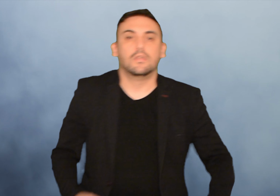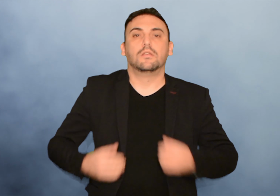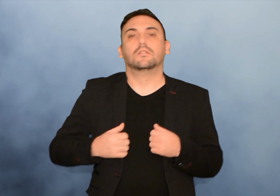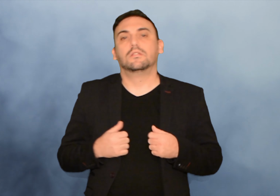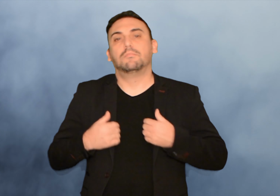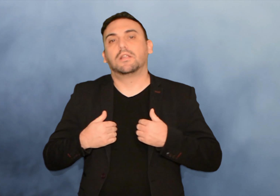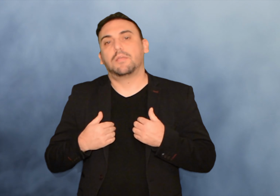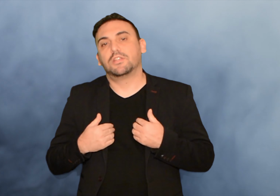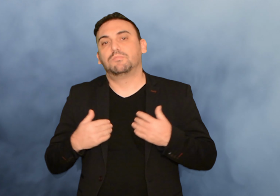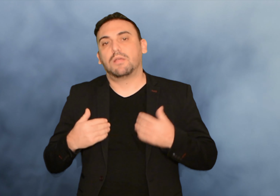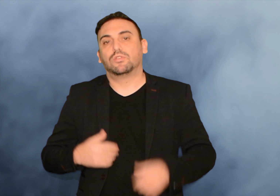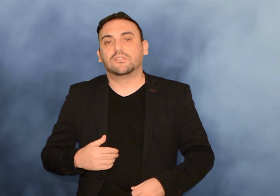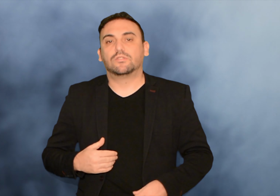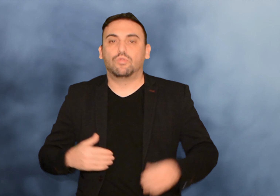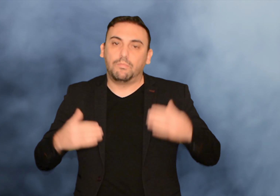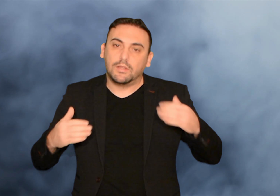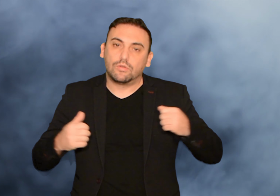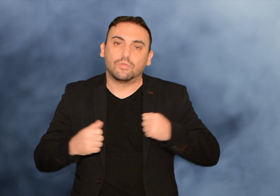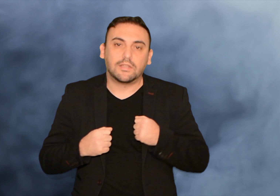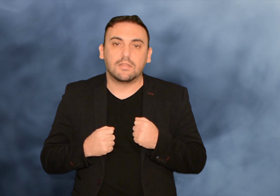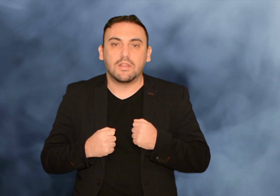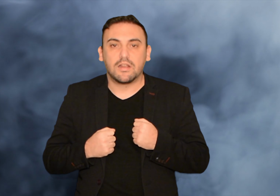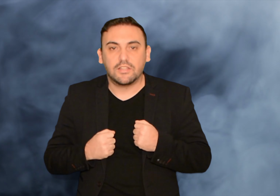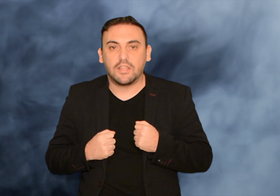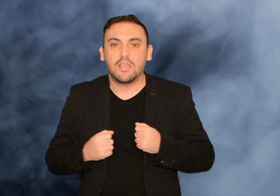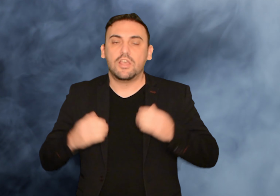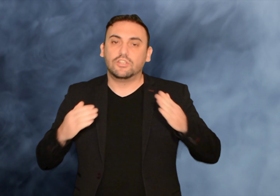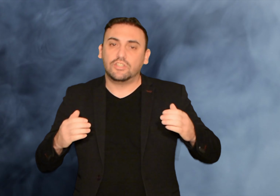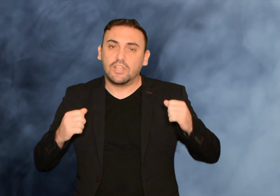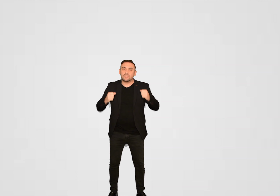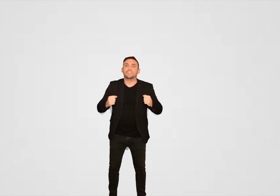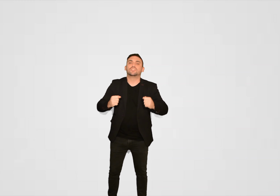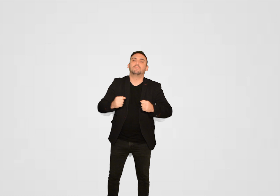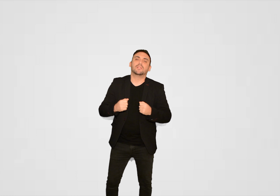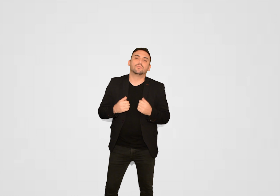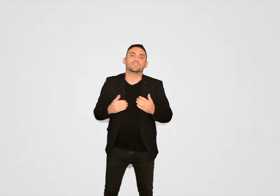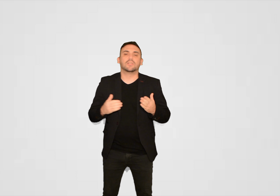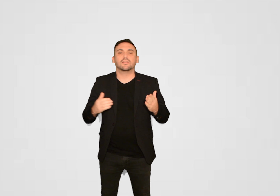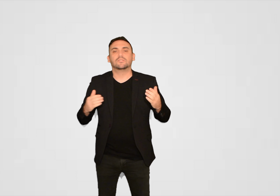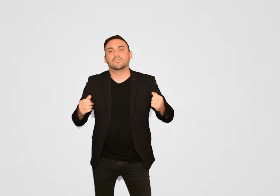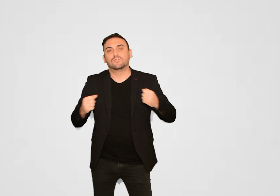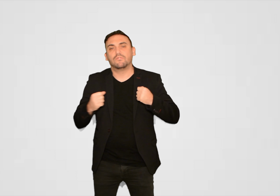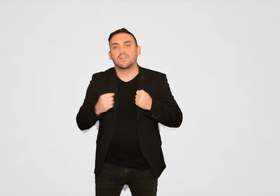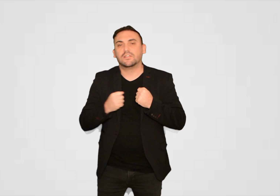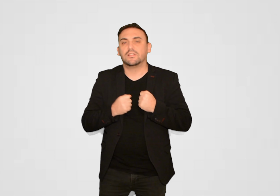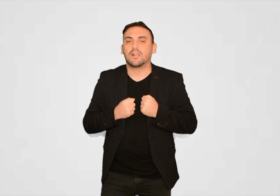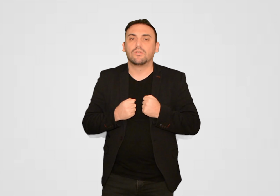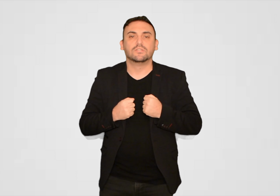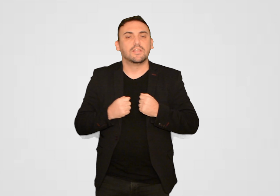Din partea mea ci prea-mi botezat-o pentru toate inimile rănite Și de ce și pentru ce să sufăr din dragoste